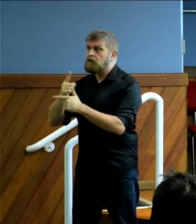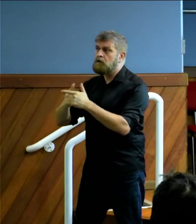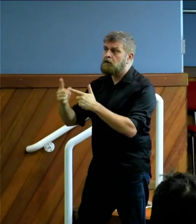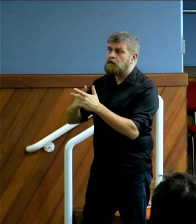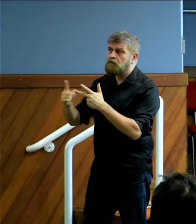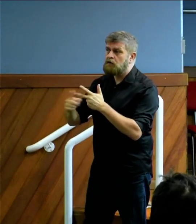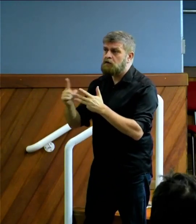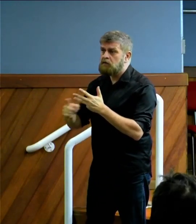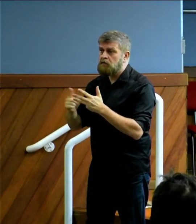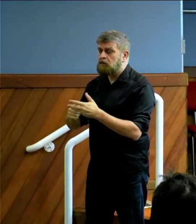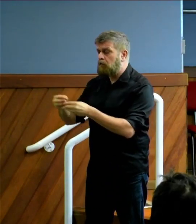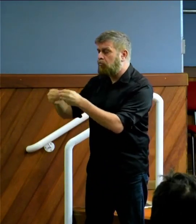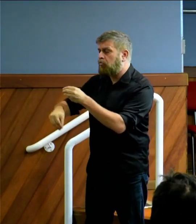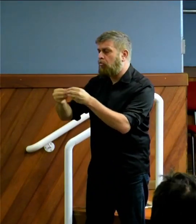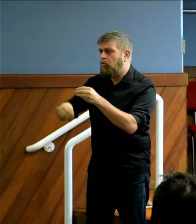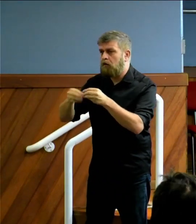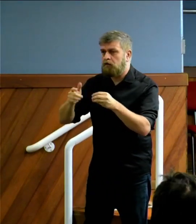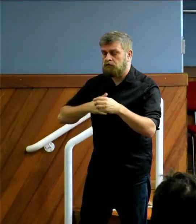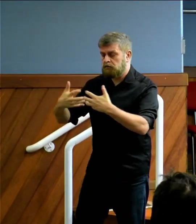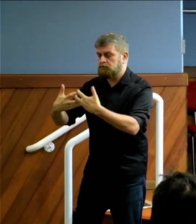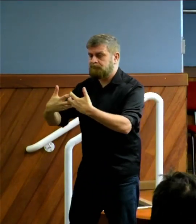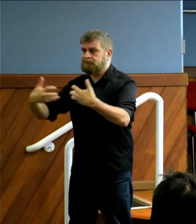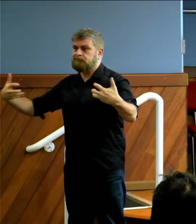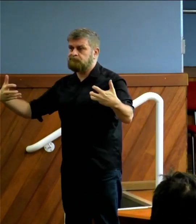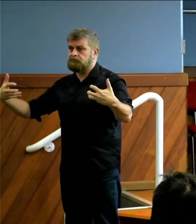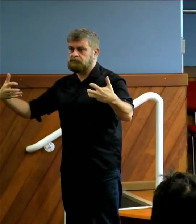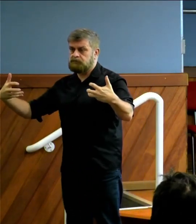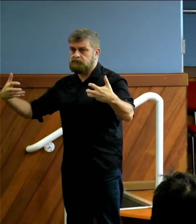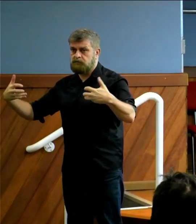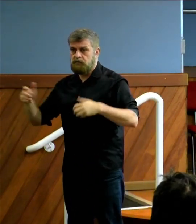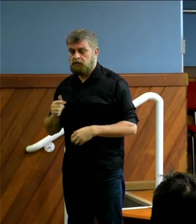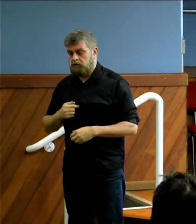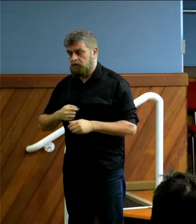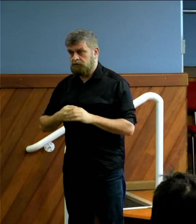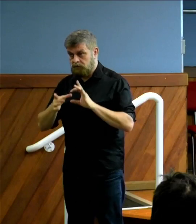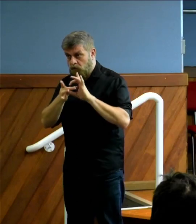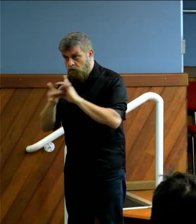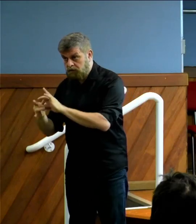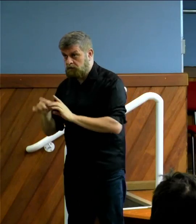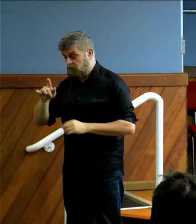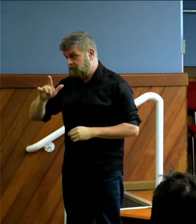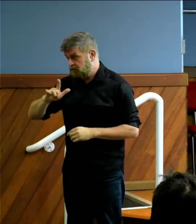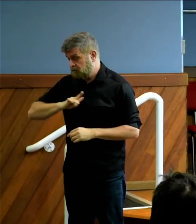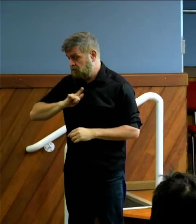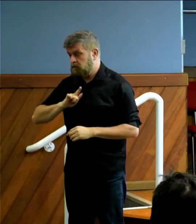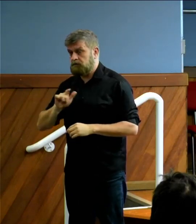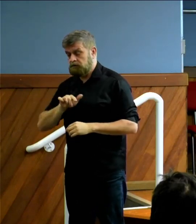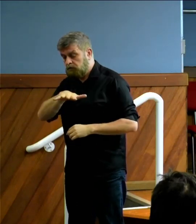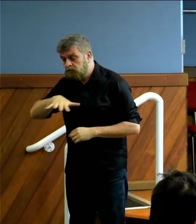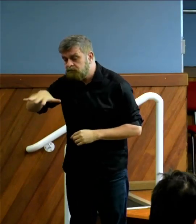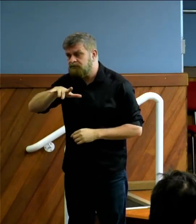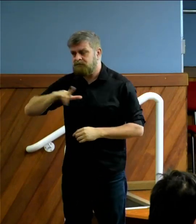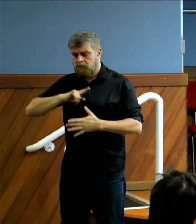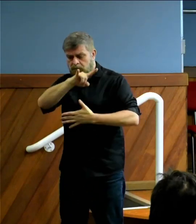que desgastes você está criando? Porque, gente, isso é dissociação de acervo. E aí, aquele contexto que você tem na unidade que